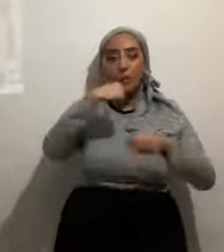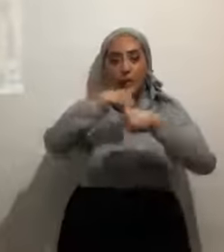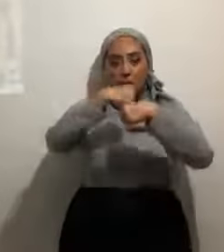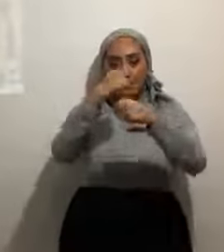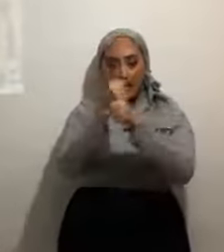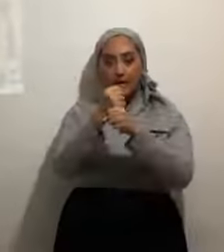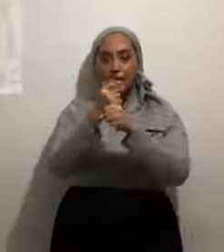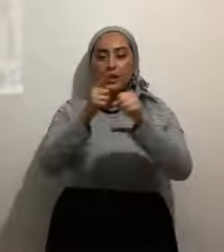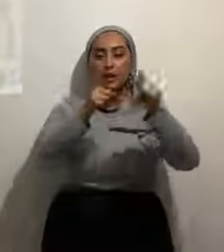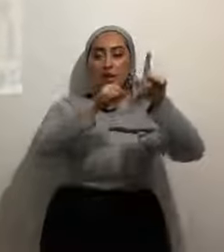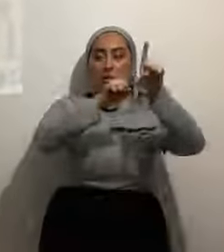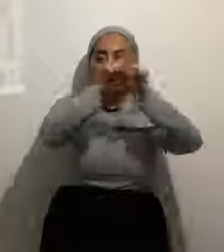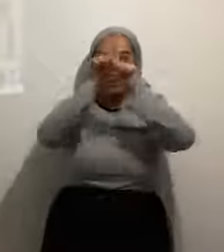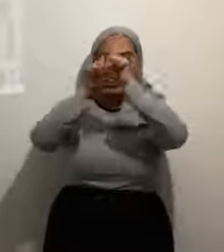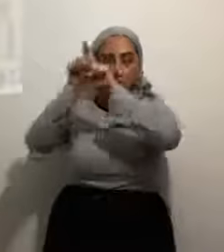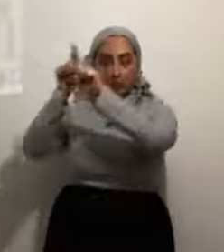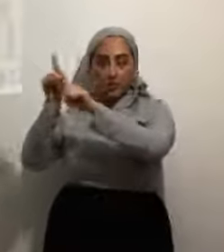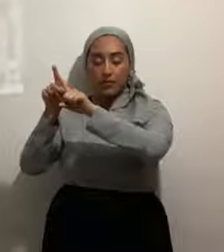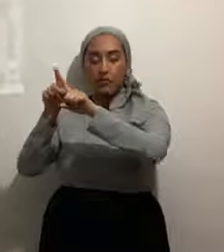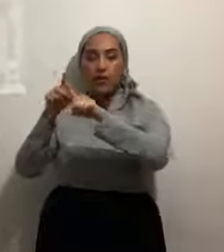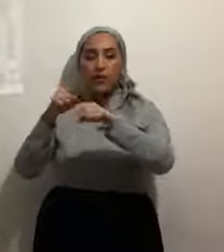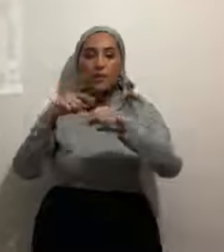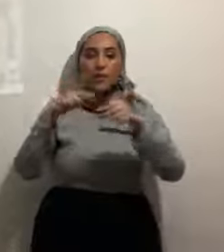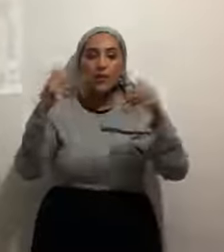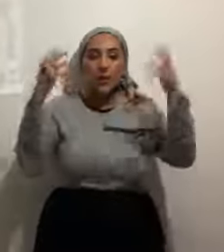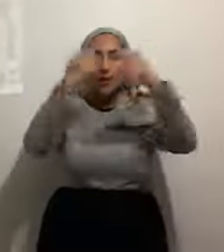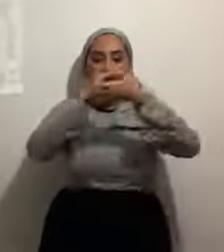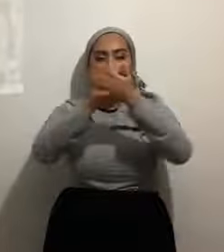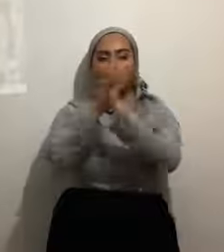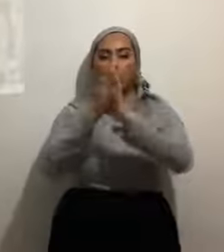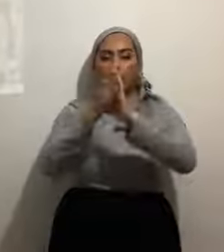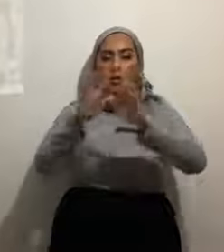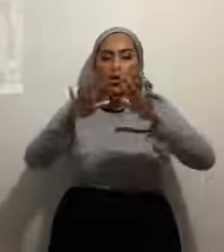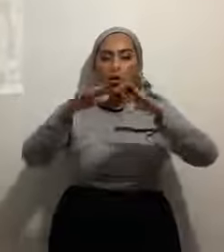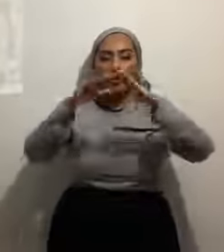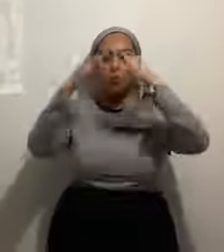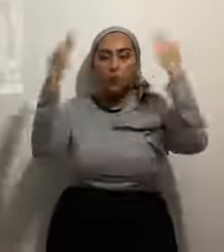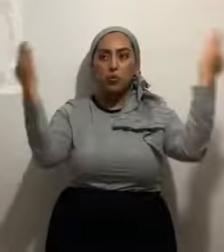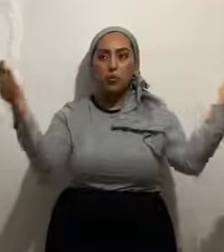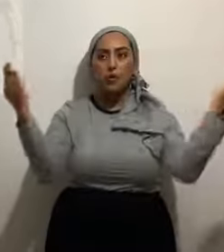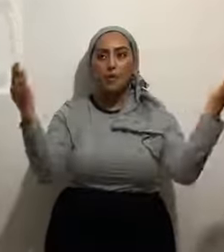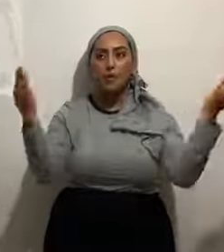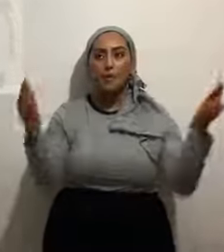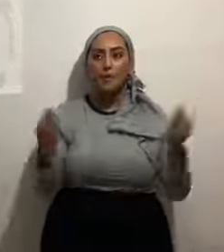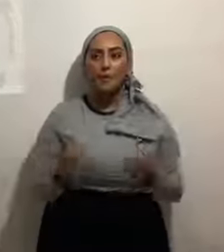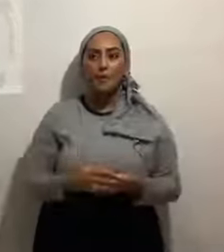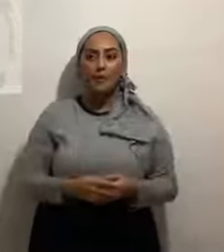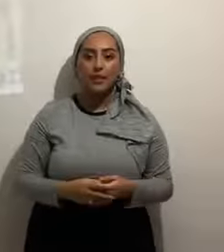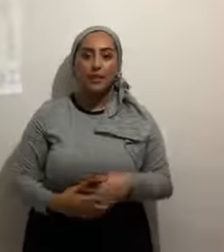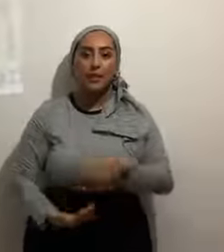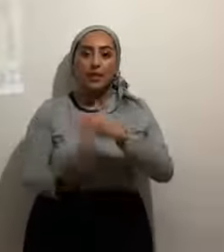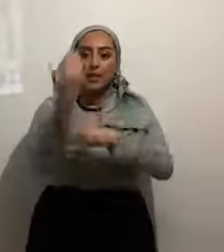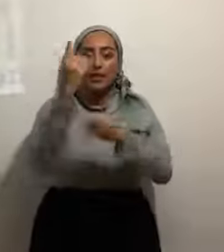leer. Y vuelve las tinieblas en mañana y hace oscurecer el día como noche. El que llama las aguas del